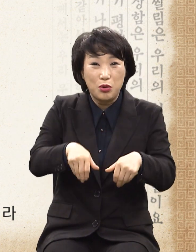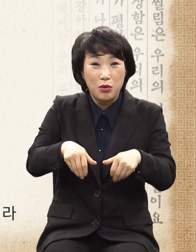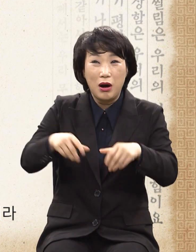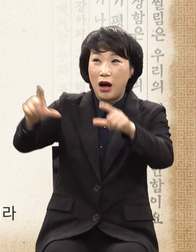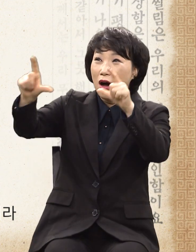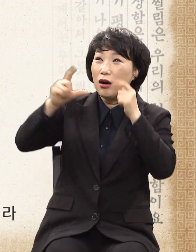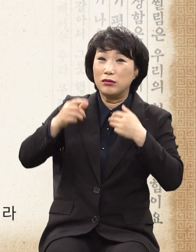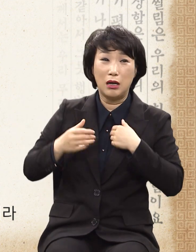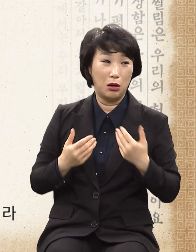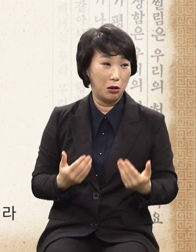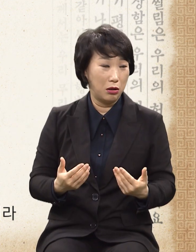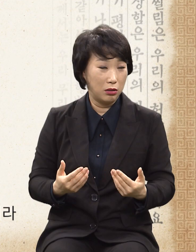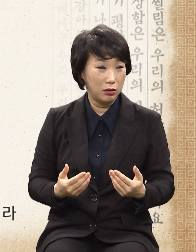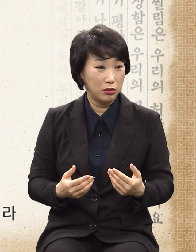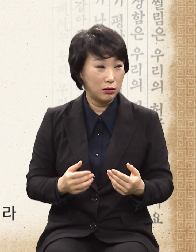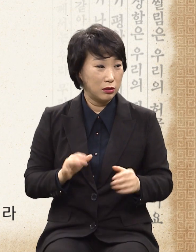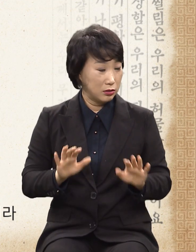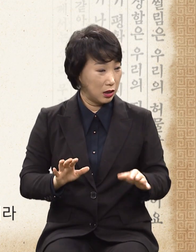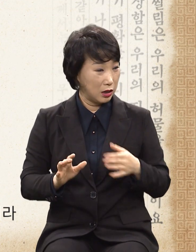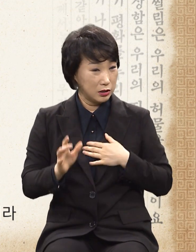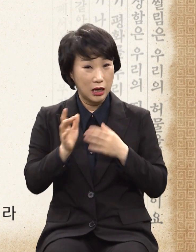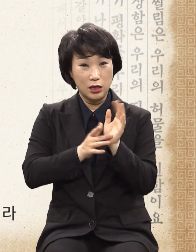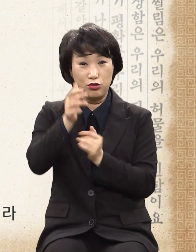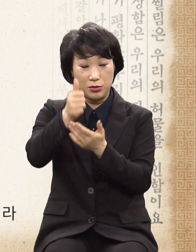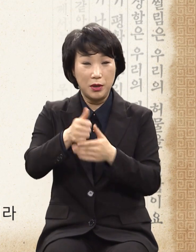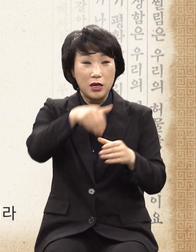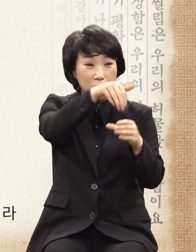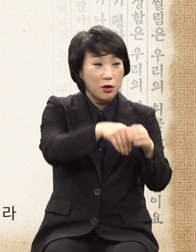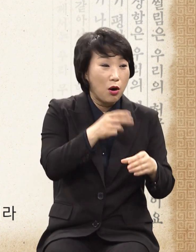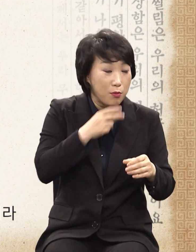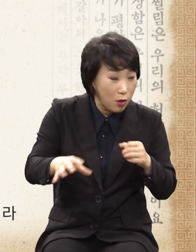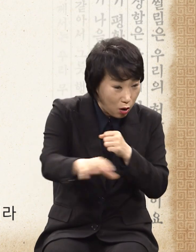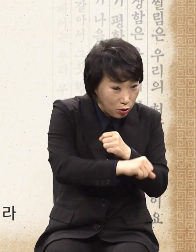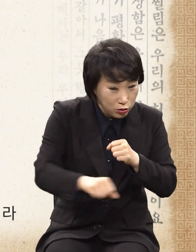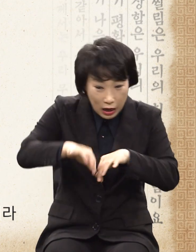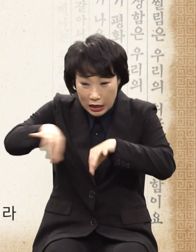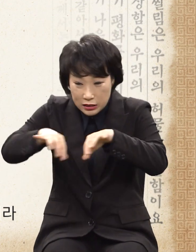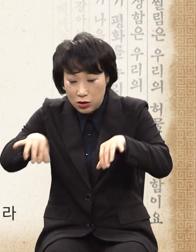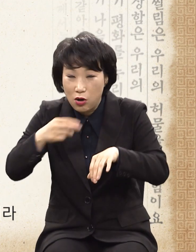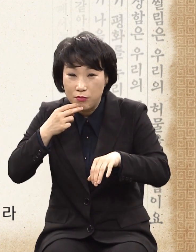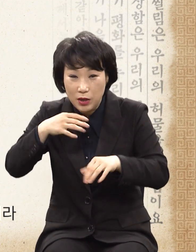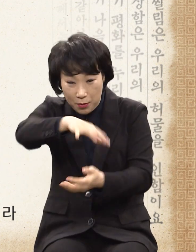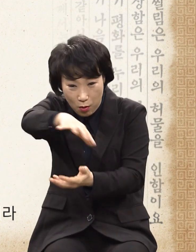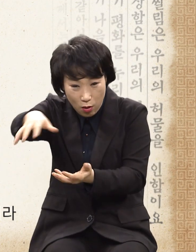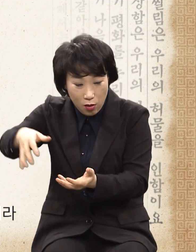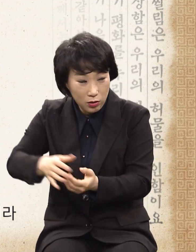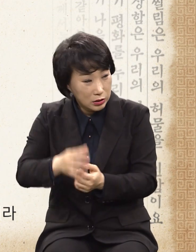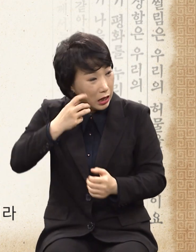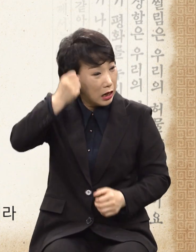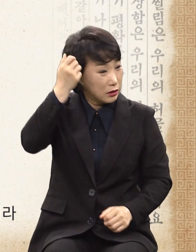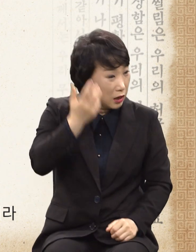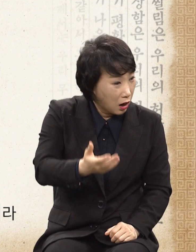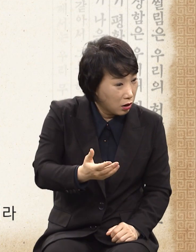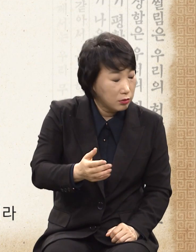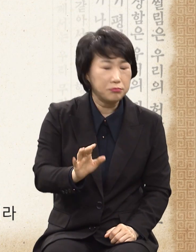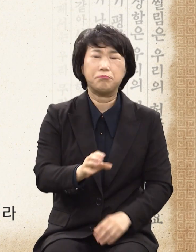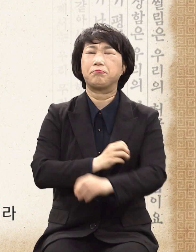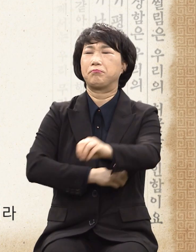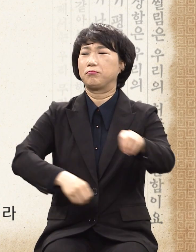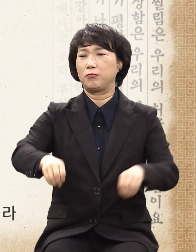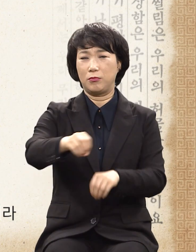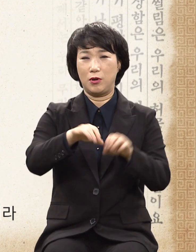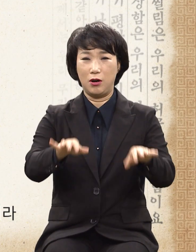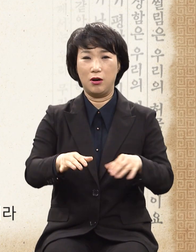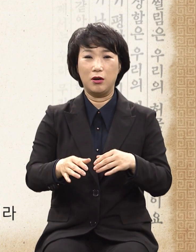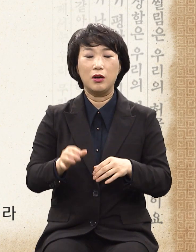종아, 응? 나는 심지 않는 데서 거두고 해치지 않는 데서 모는 줄로 알았더냐. 차라리